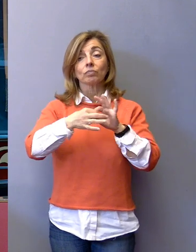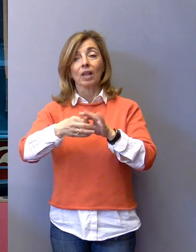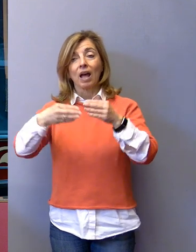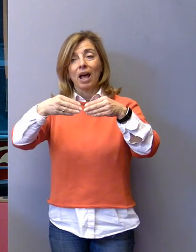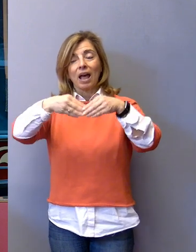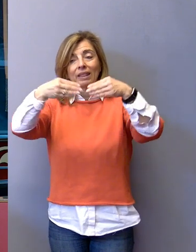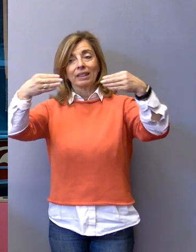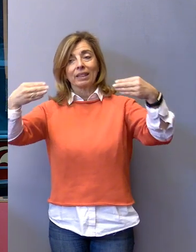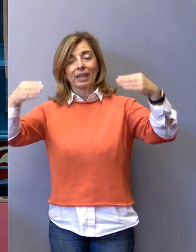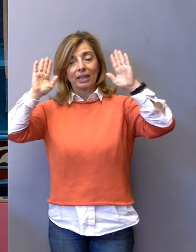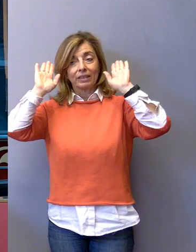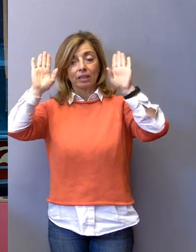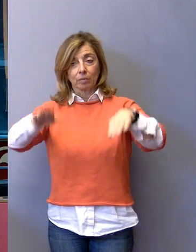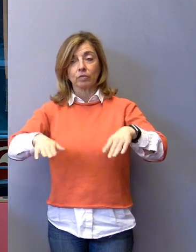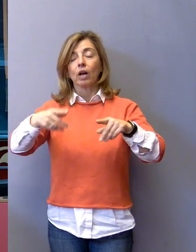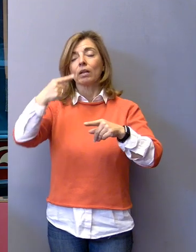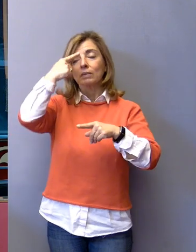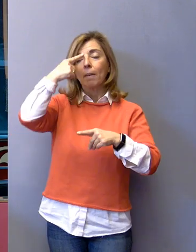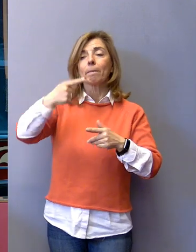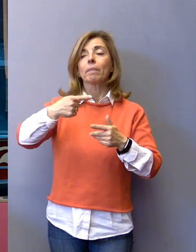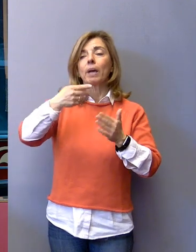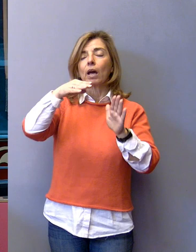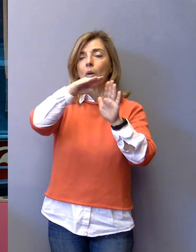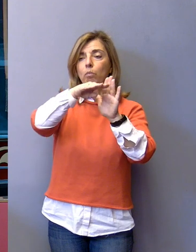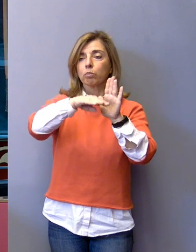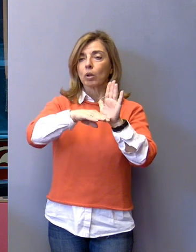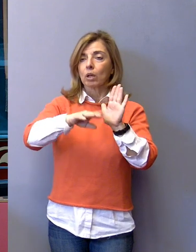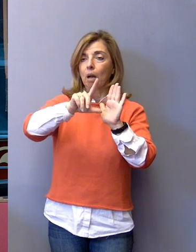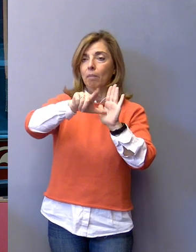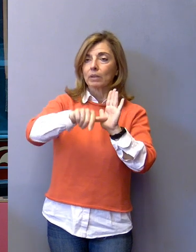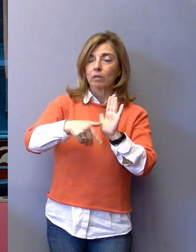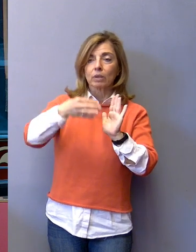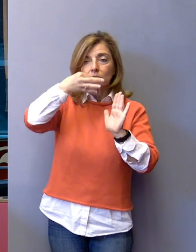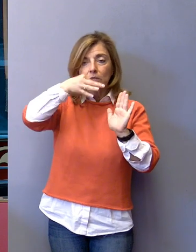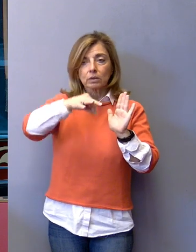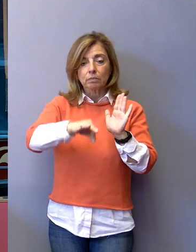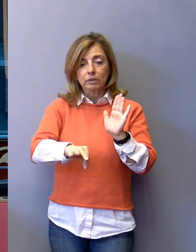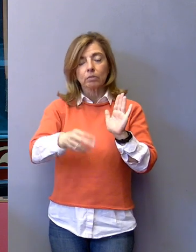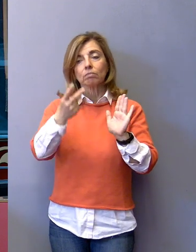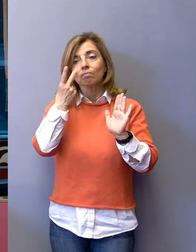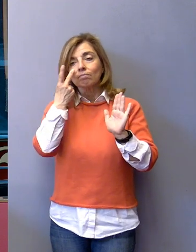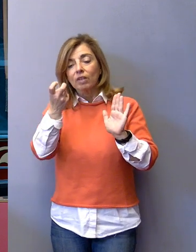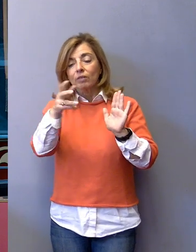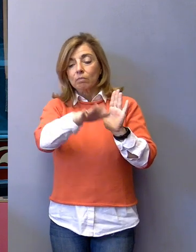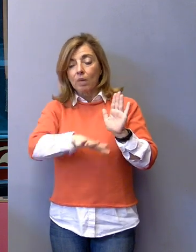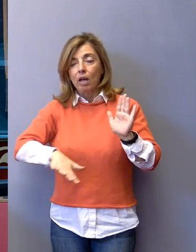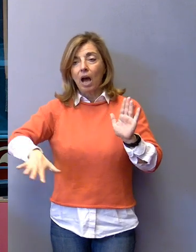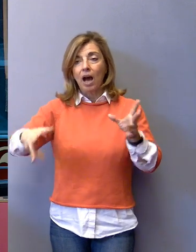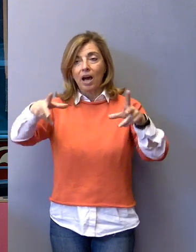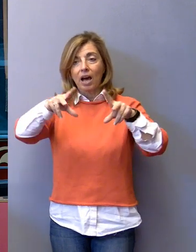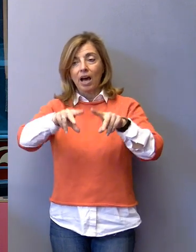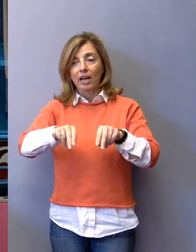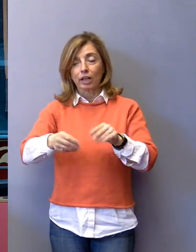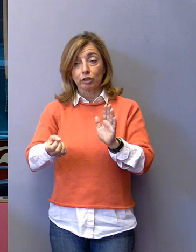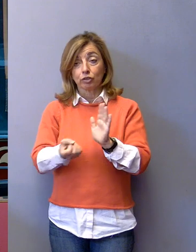una specifica in merito al rispetto del cronoprogramma la conferma delle risorse economiche previste per la rigenerazione dell'aria e la conferma delle